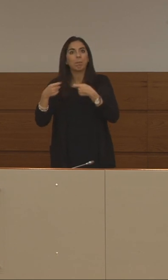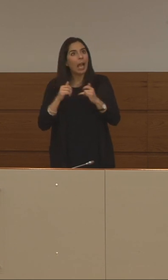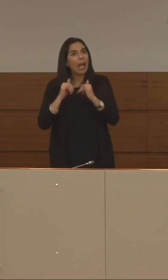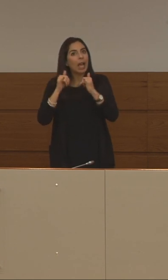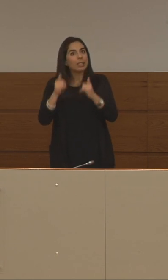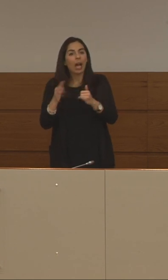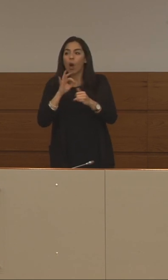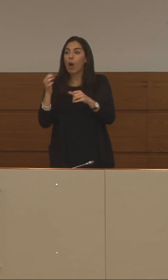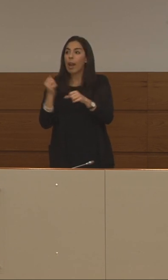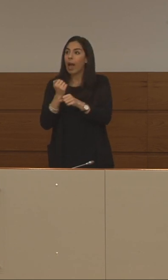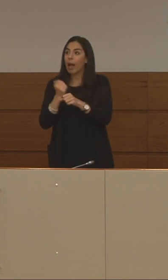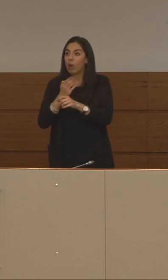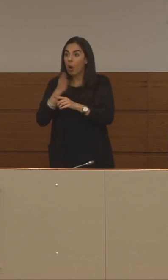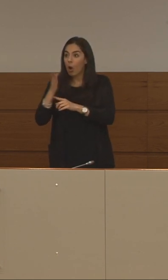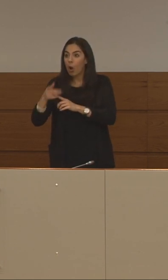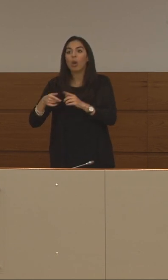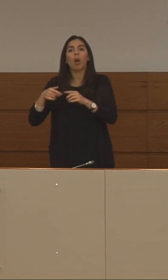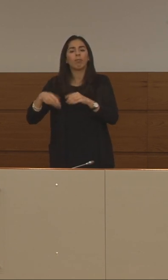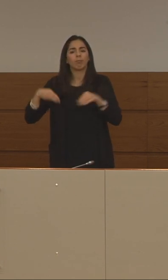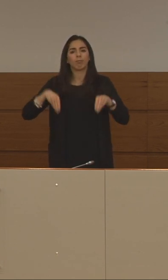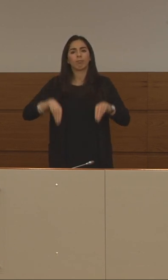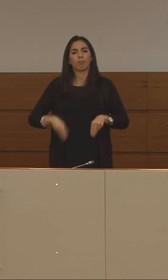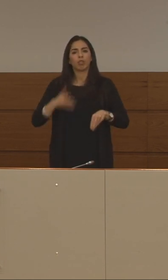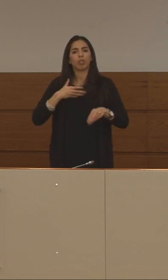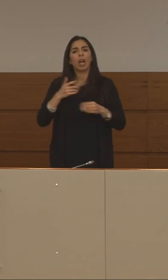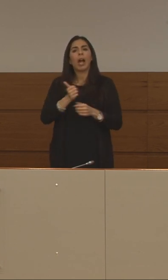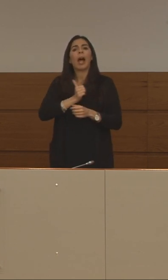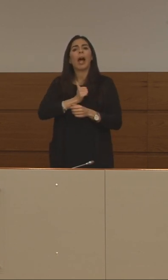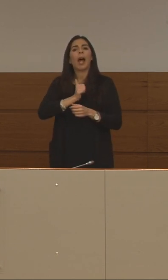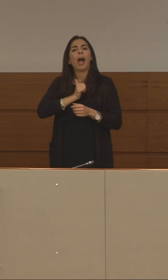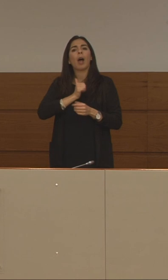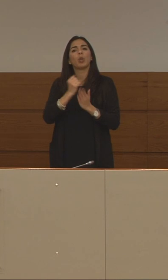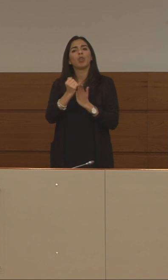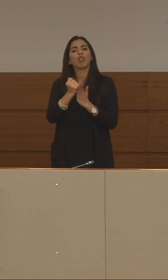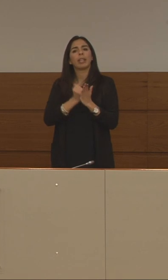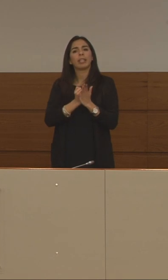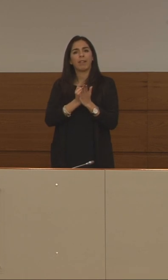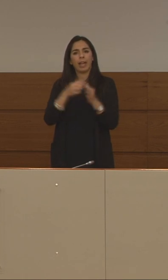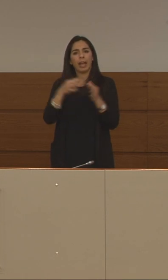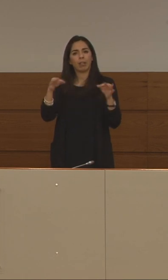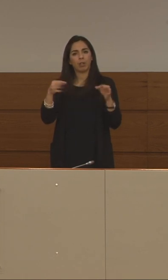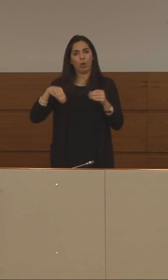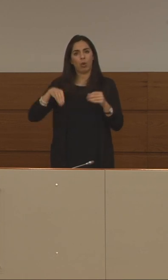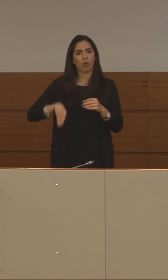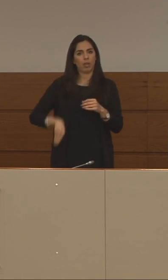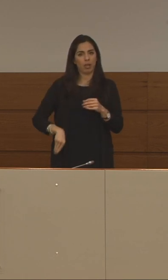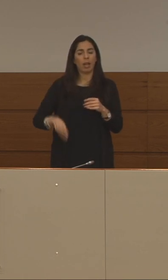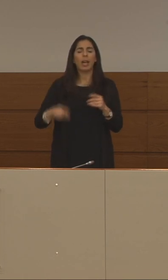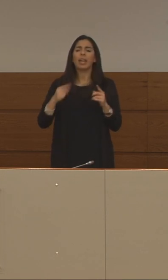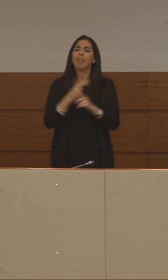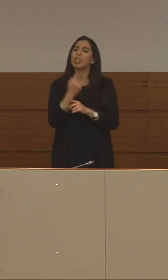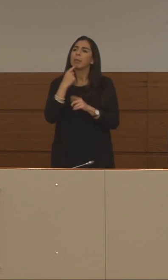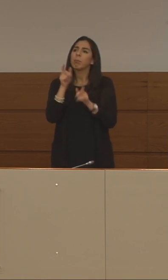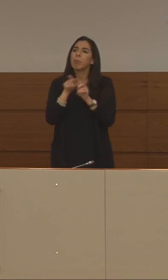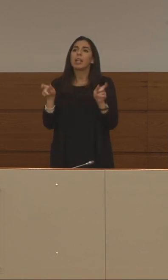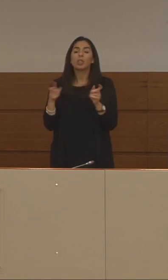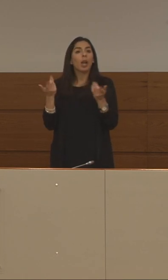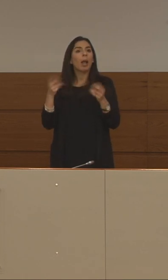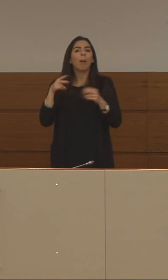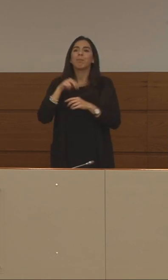un'autocertificazione cittadini che invece escono a piedi possono cioè devono portare